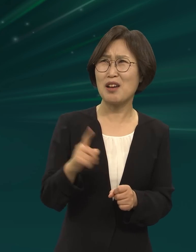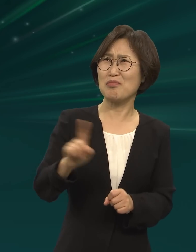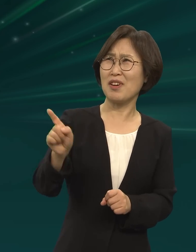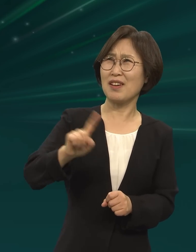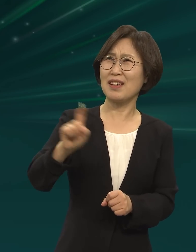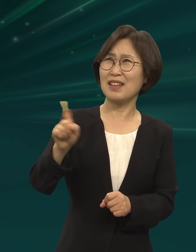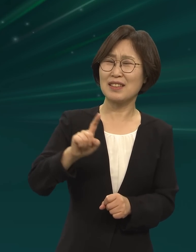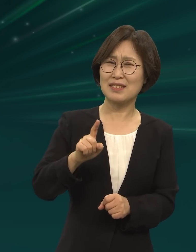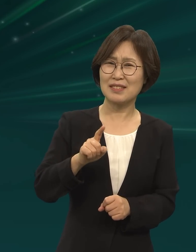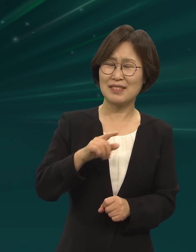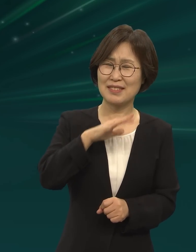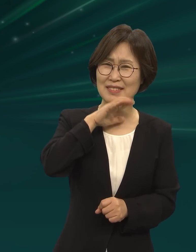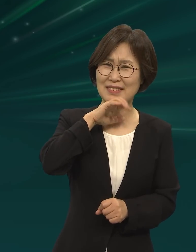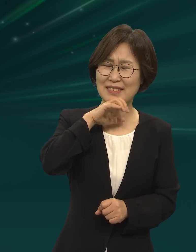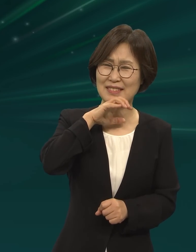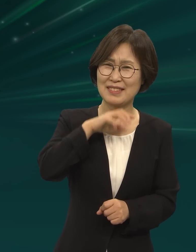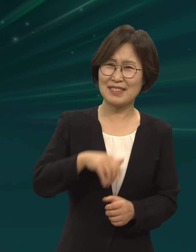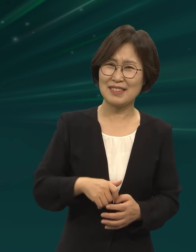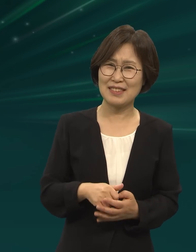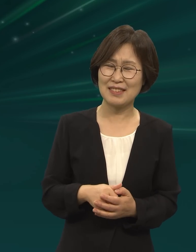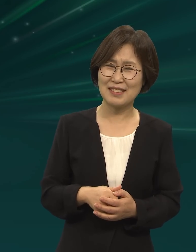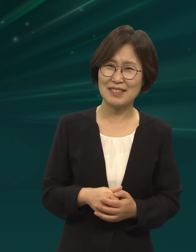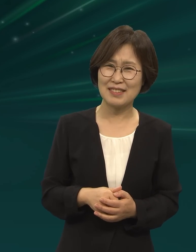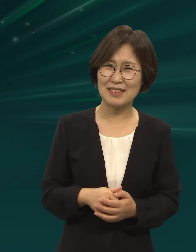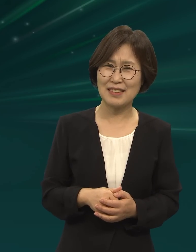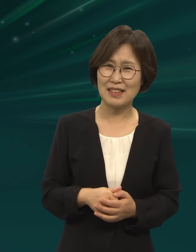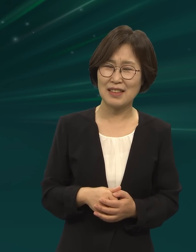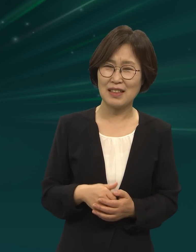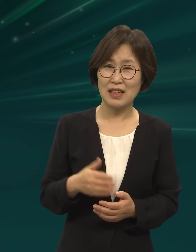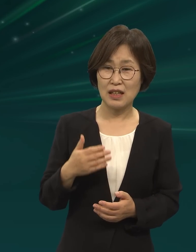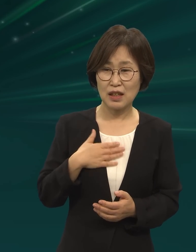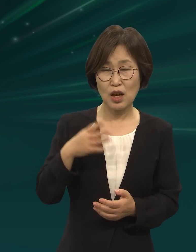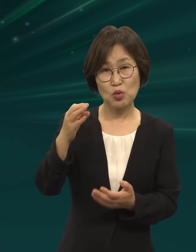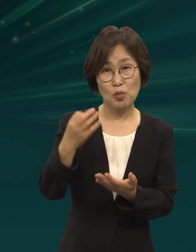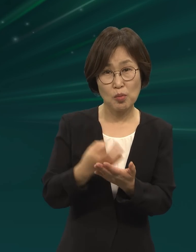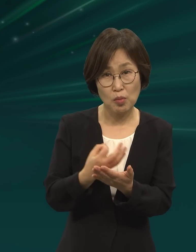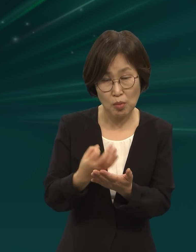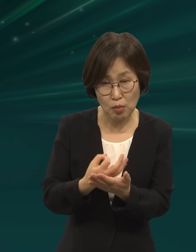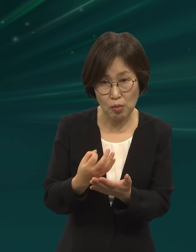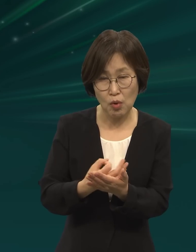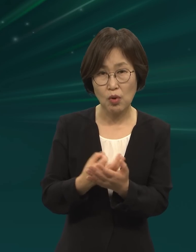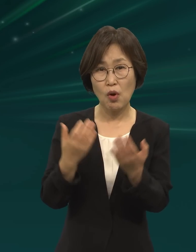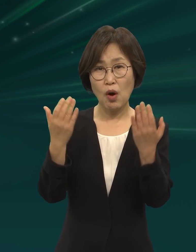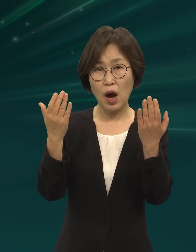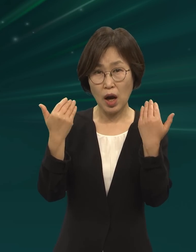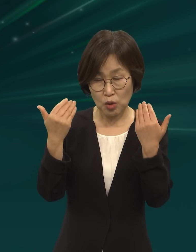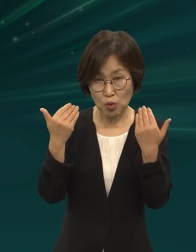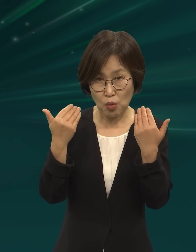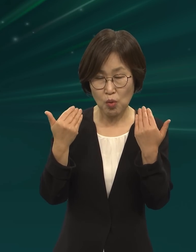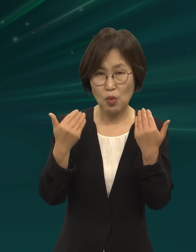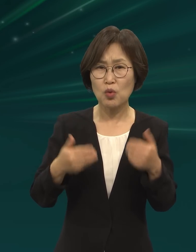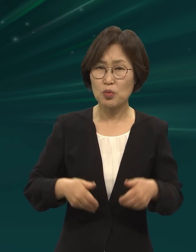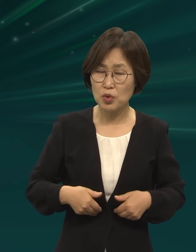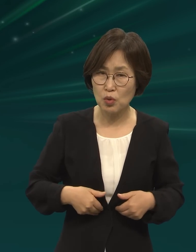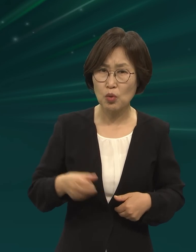왜냐하면 그때 인도 사람이잖아요. 돈 벌어서 학비도 내고 집에도 보내야 된다고 이렇게 생각했어요.